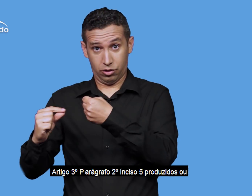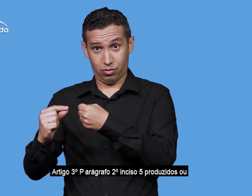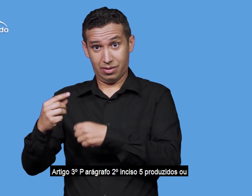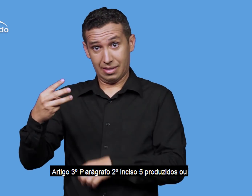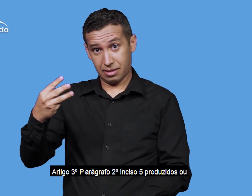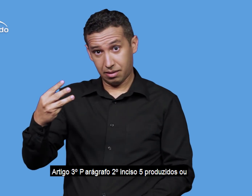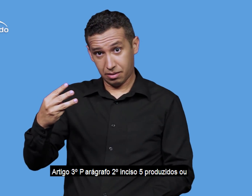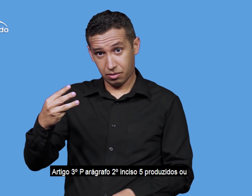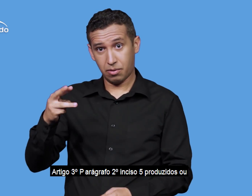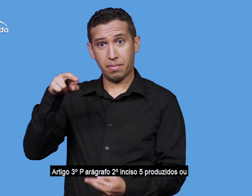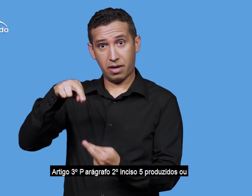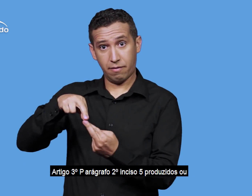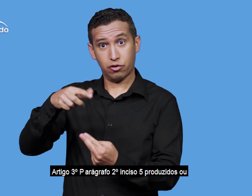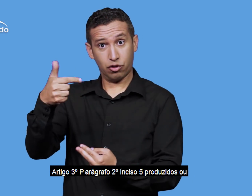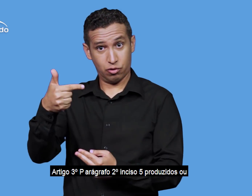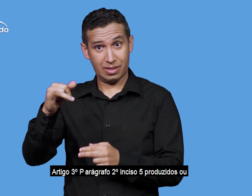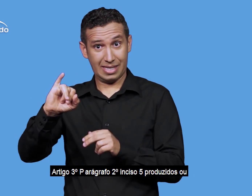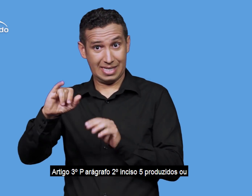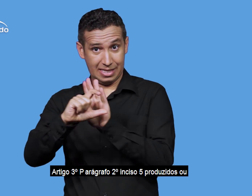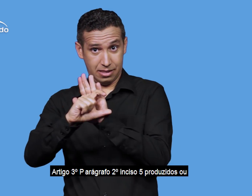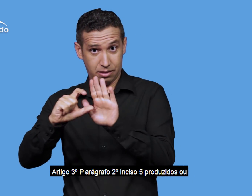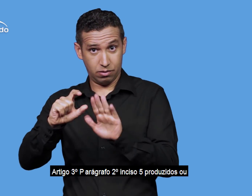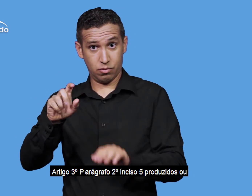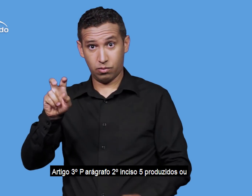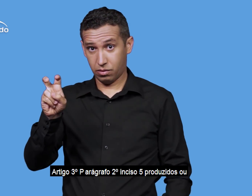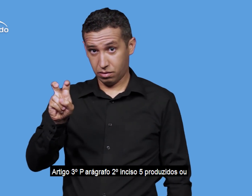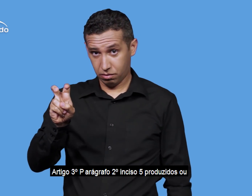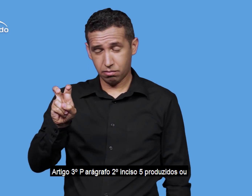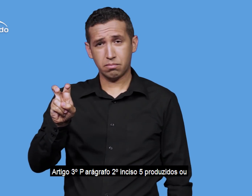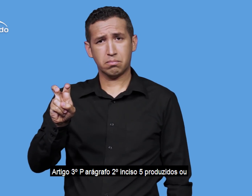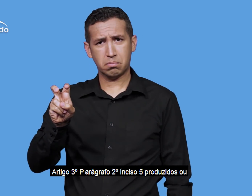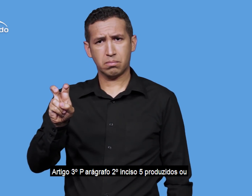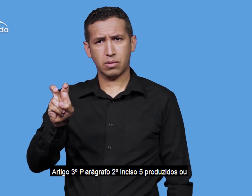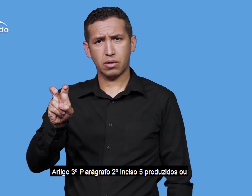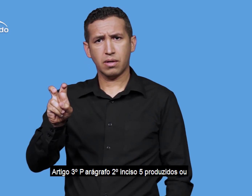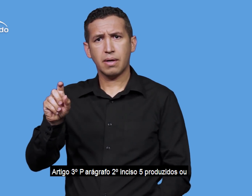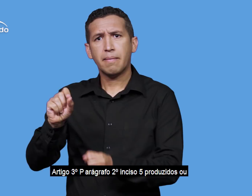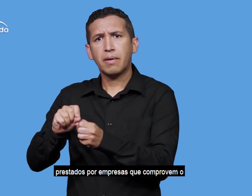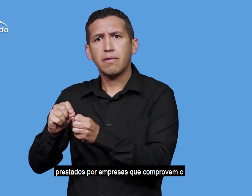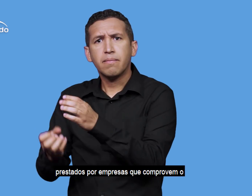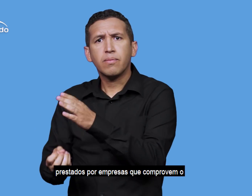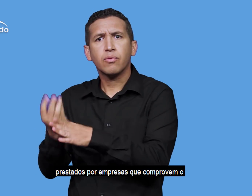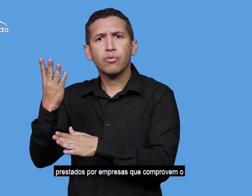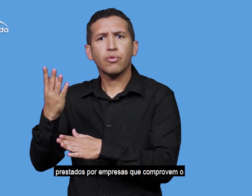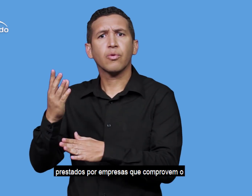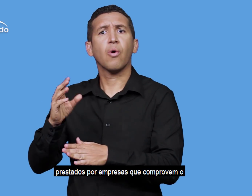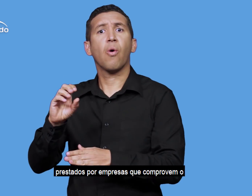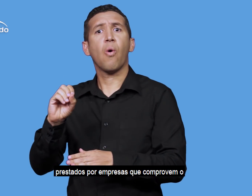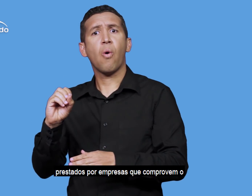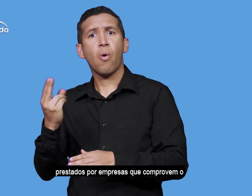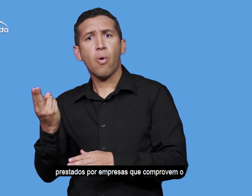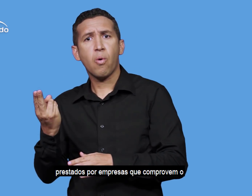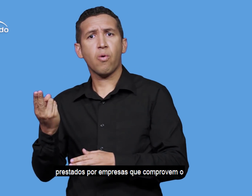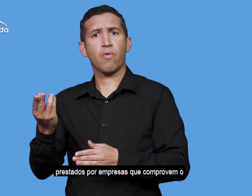2º inciso 5 produzidos ou prestados por empresas que comprovem o cumprimento